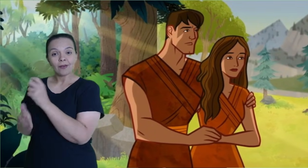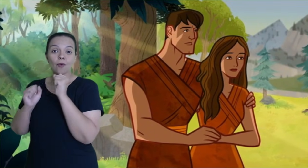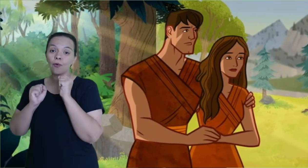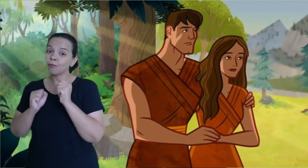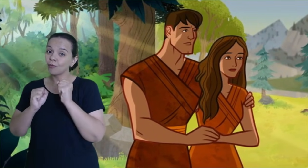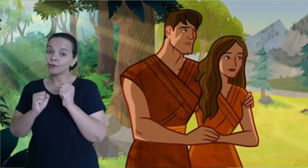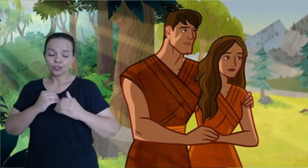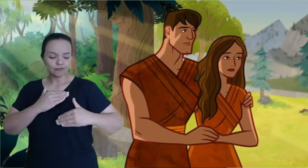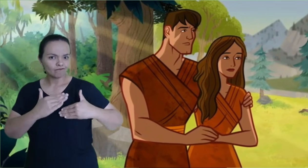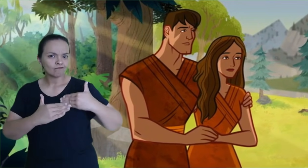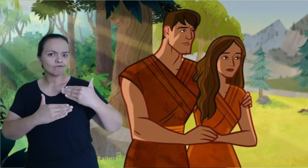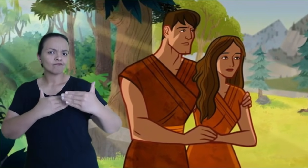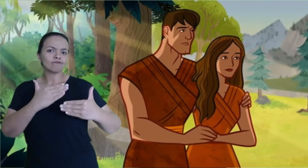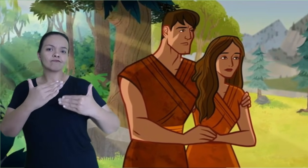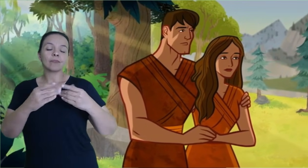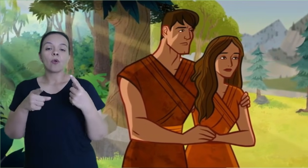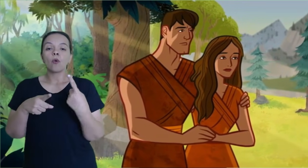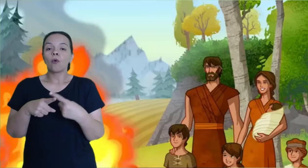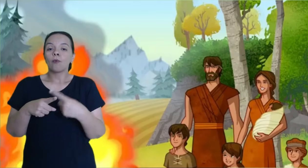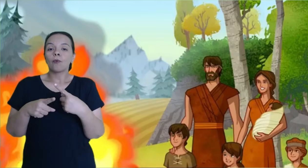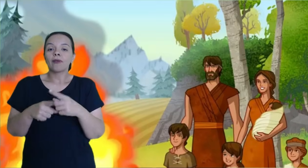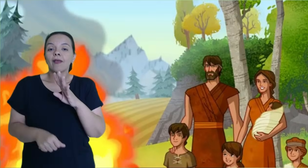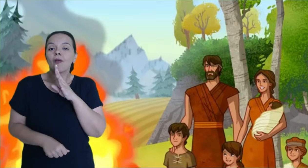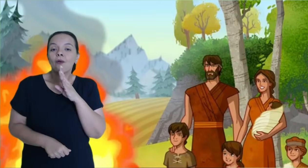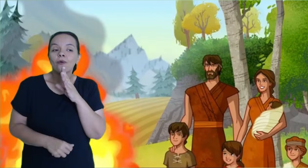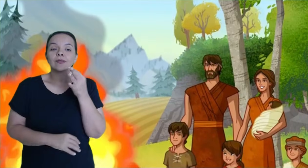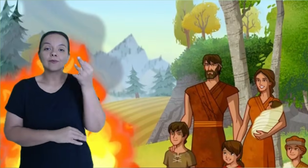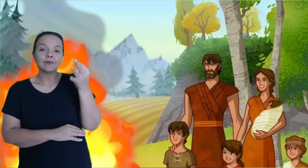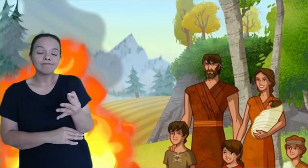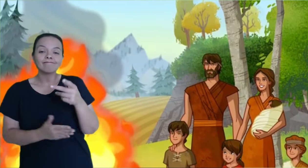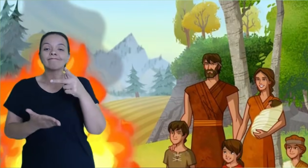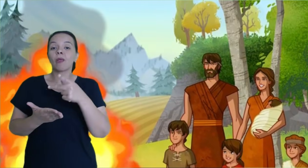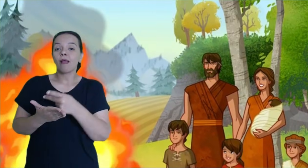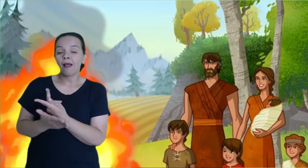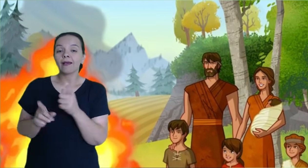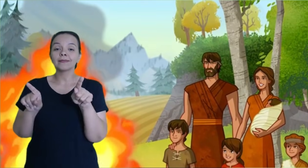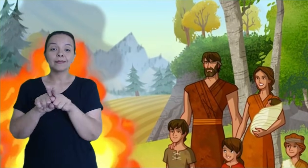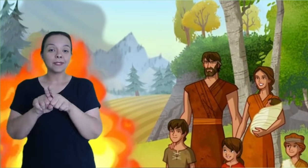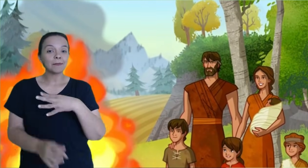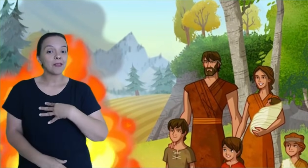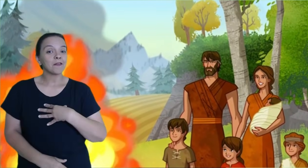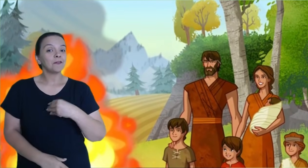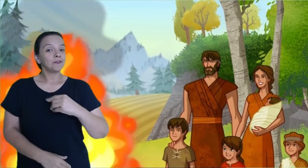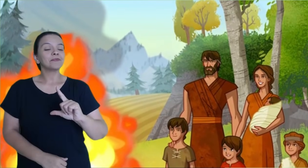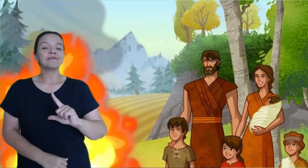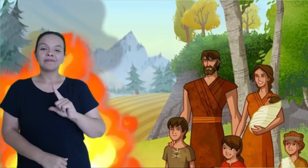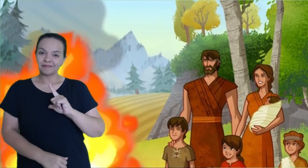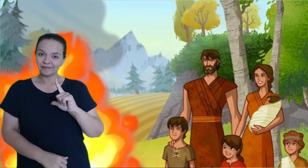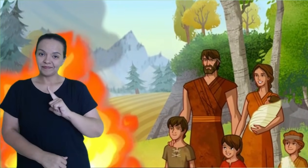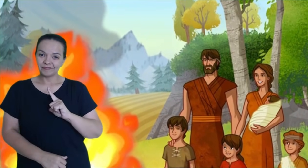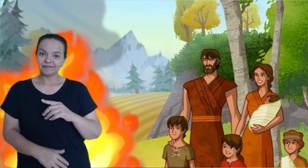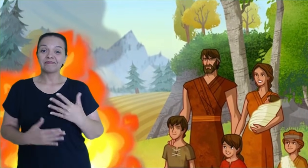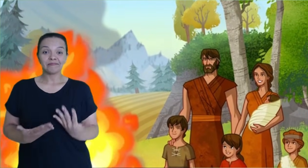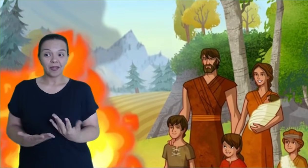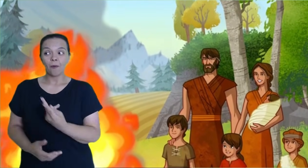eles poderiam ter filhos. Adão e Eva prometeram obedecer a todos os mandamentos de Deus. Eles foram ensinados a